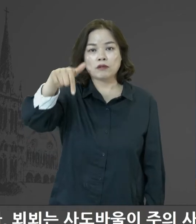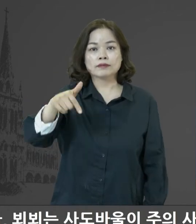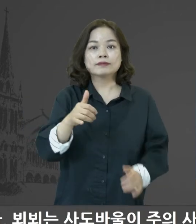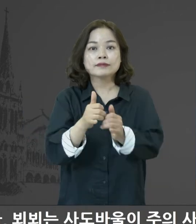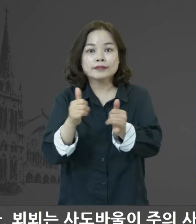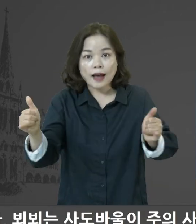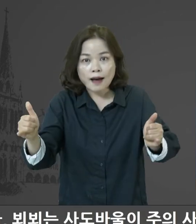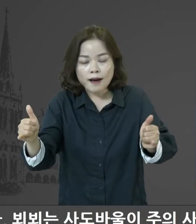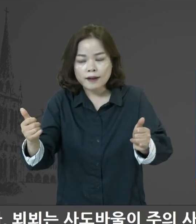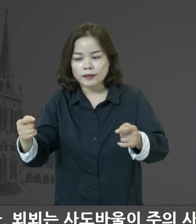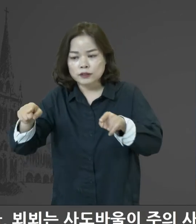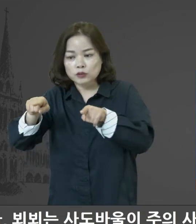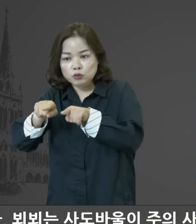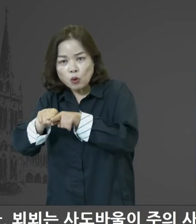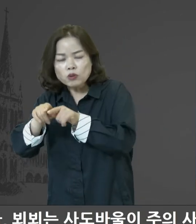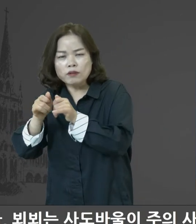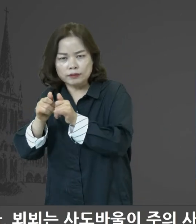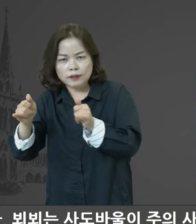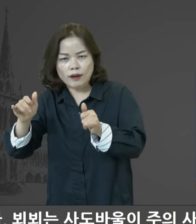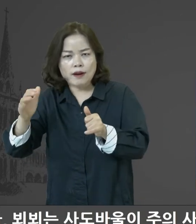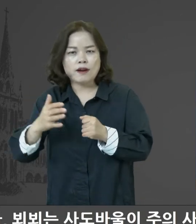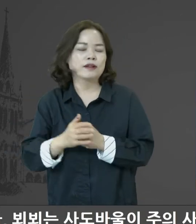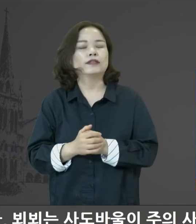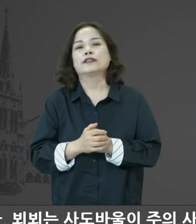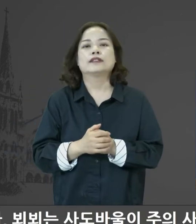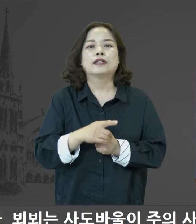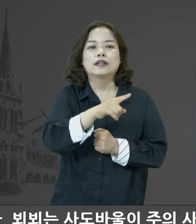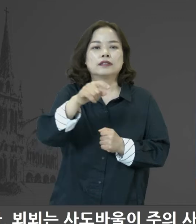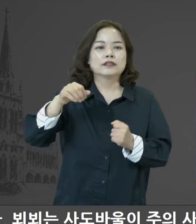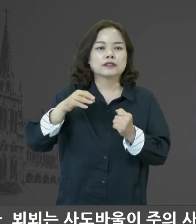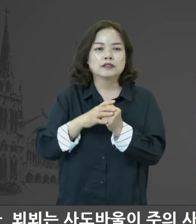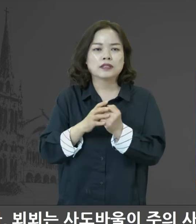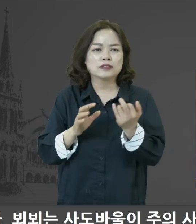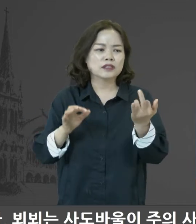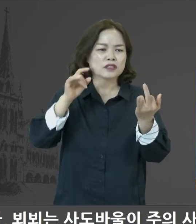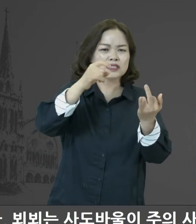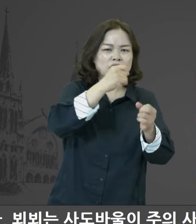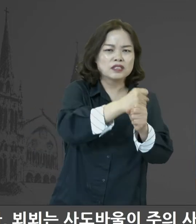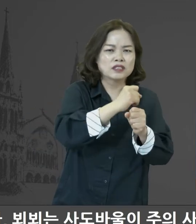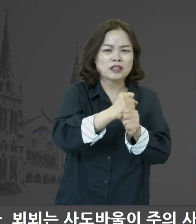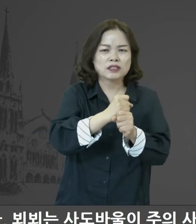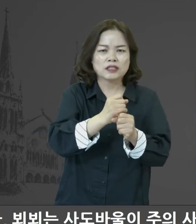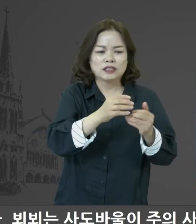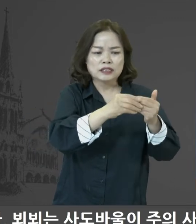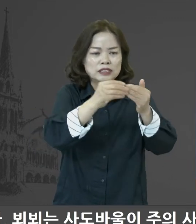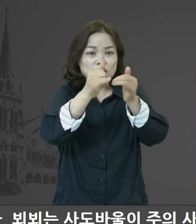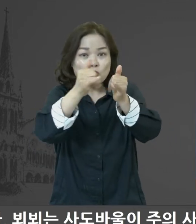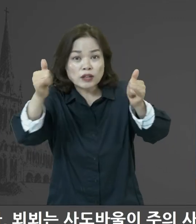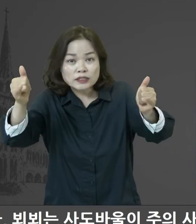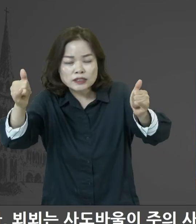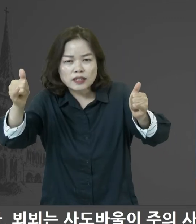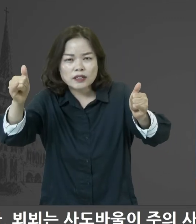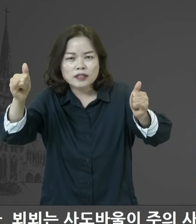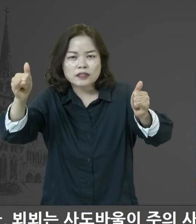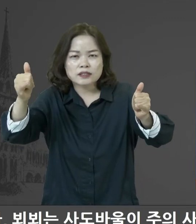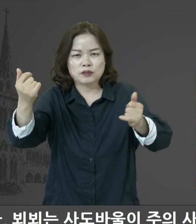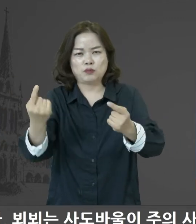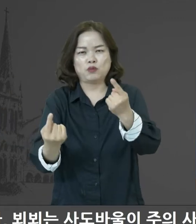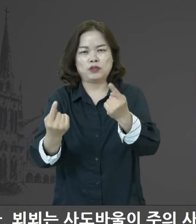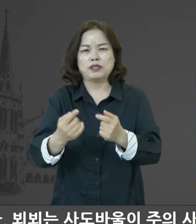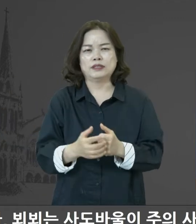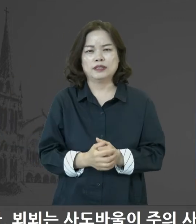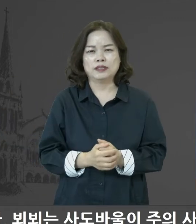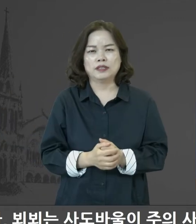여러분, 교회의 일꾼은 깃발든 리더가 되어져서 산꼭대기까지 올라가야 된다고 끌어당기는 자가